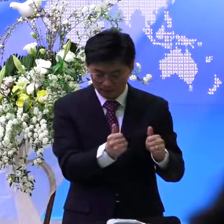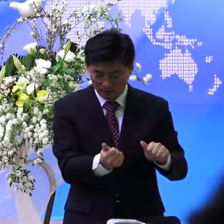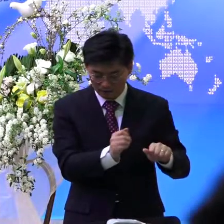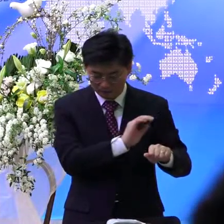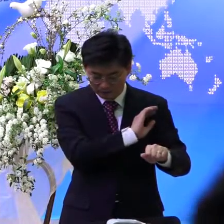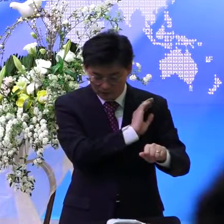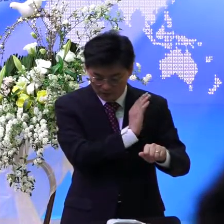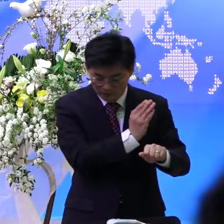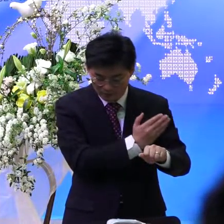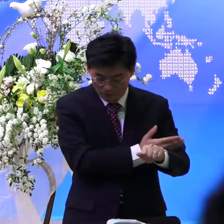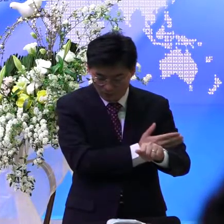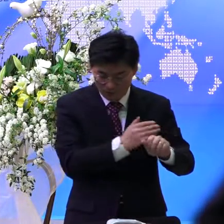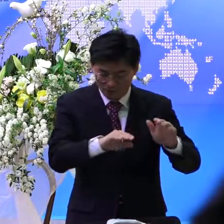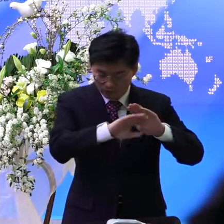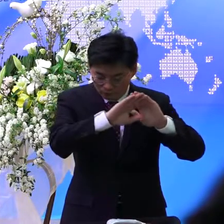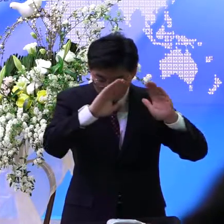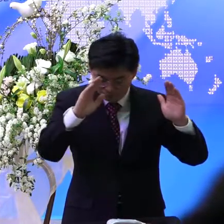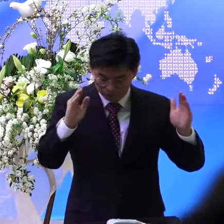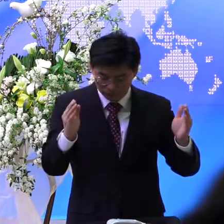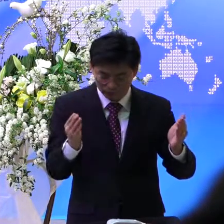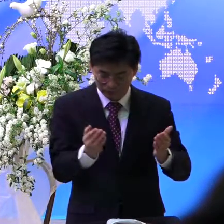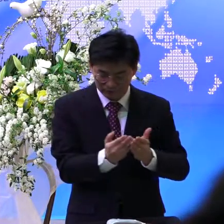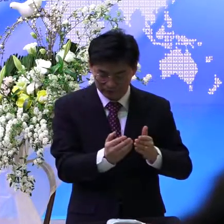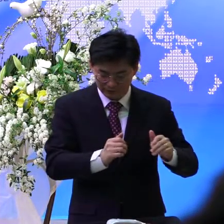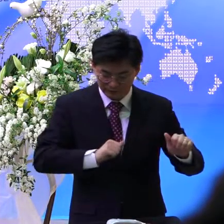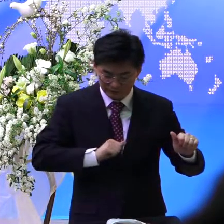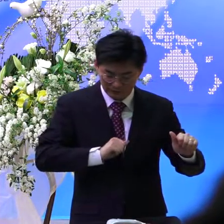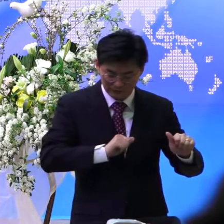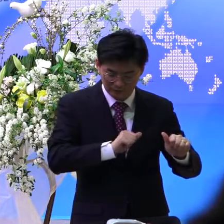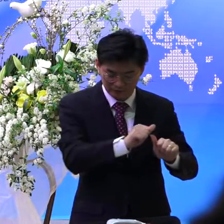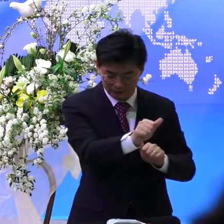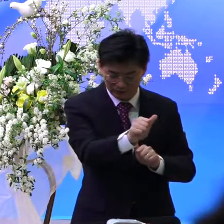사랑 권세 모두